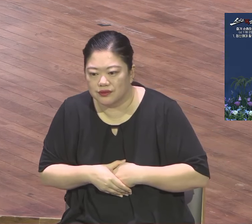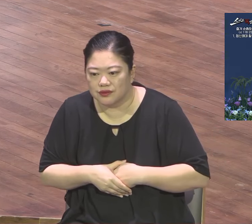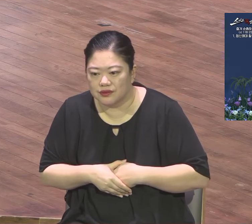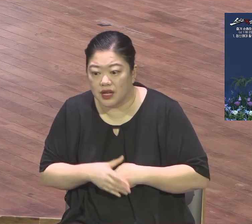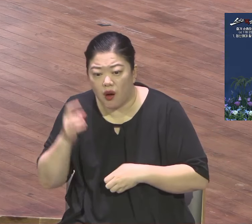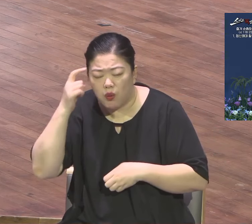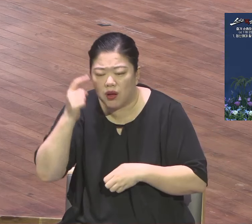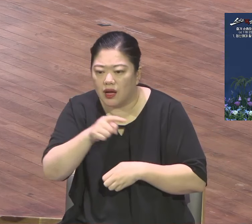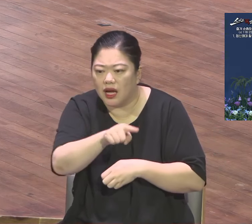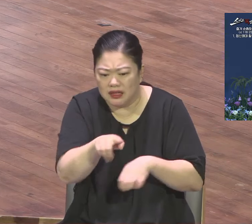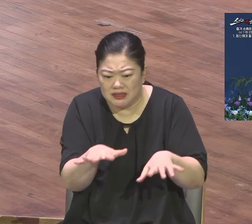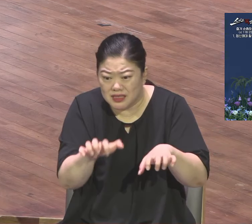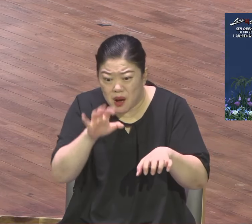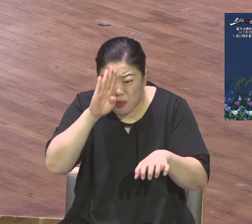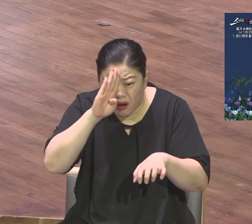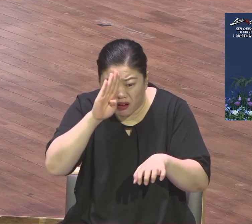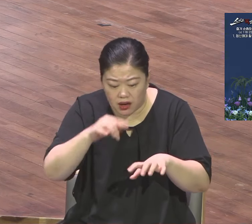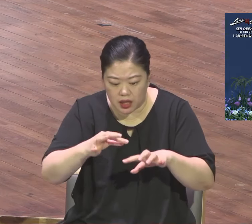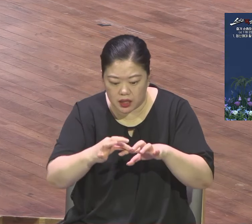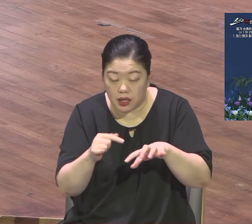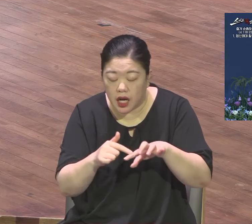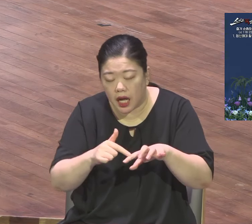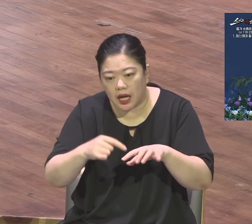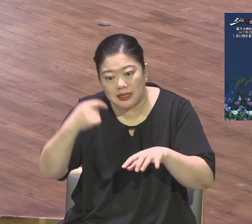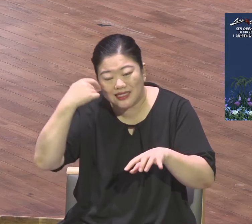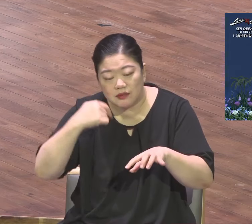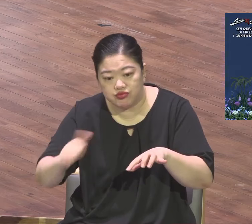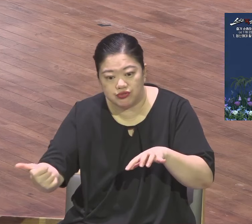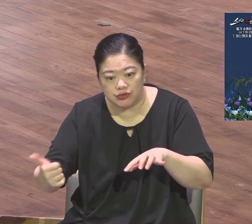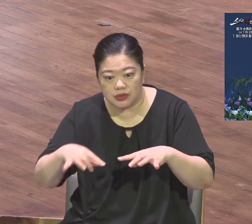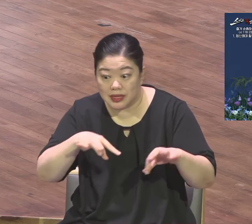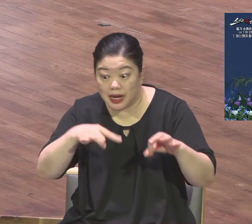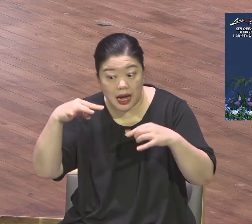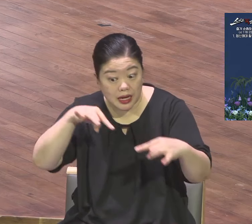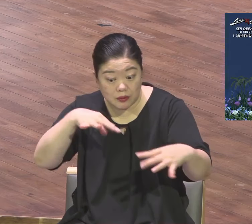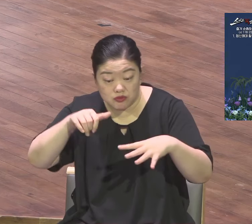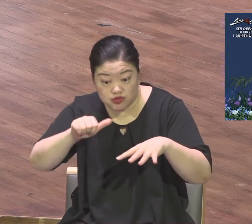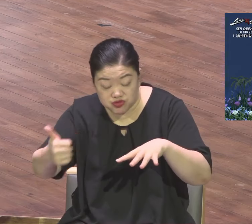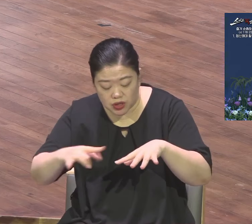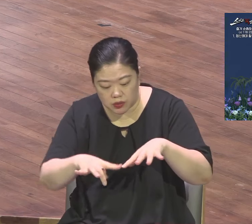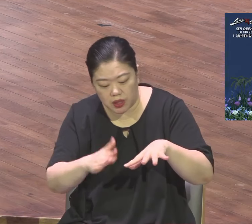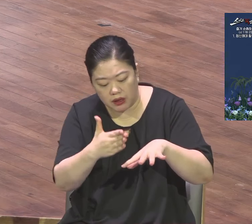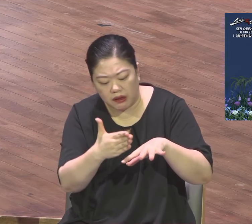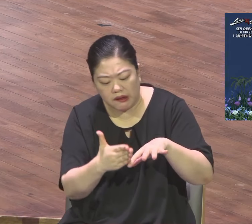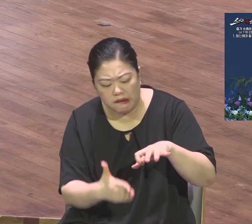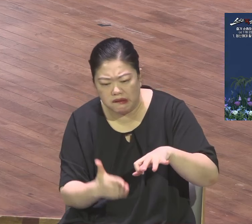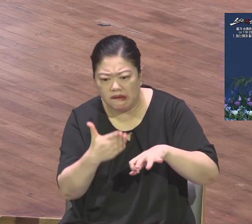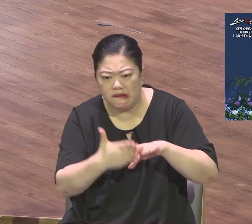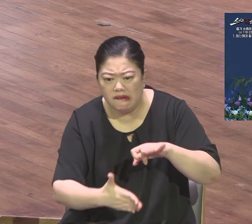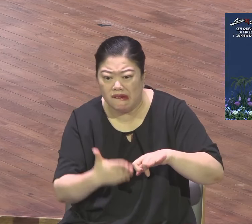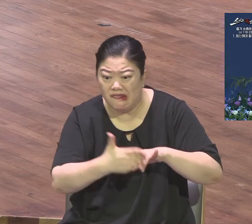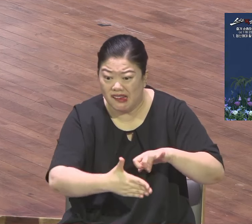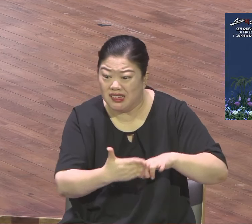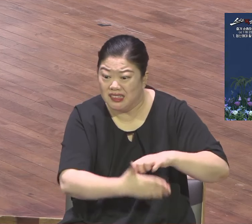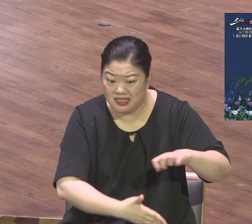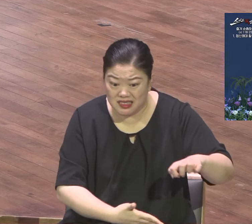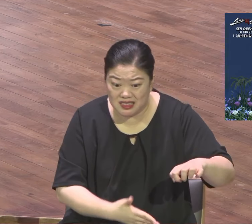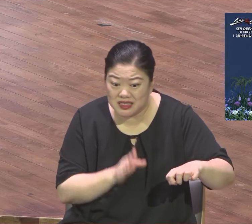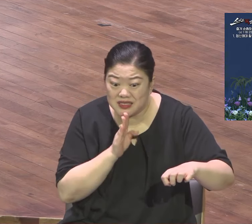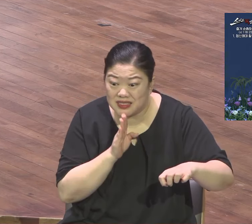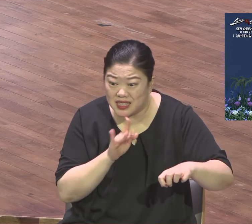없었어. 그걸 얼마나 떼야 되는지 모르니까 겨울에 불을 떼다 보면 너무 많이 떼고 다 타버리면 그 안